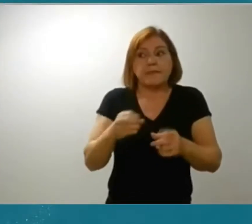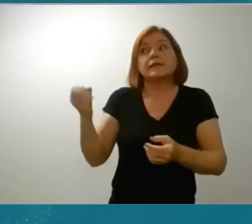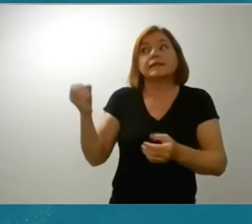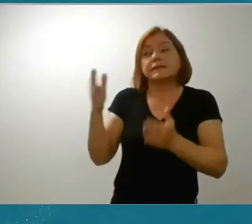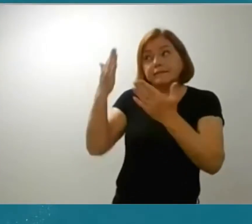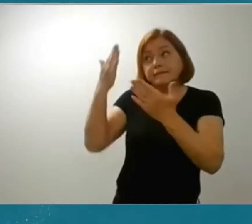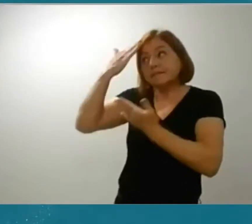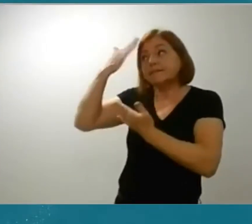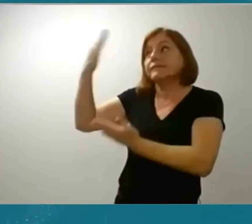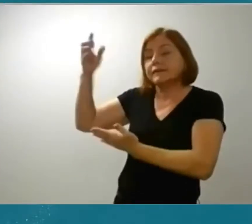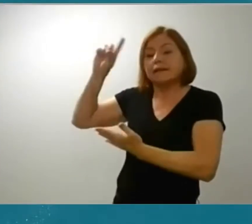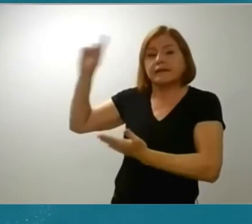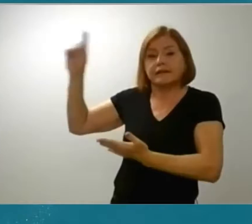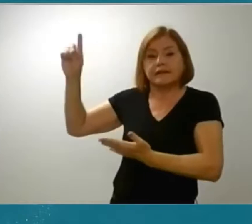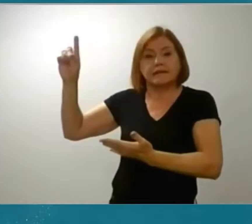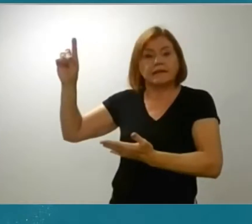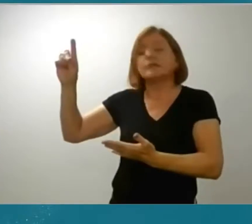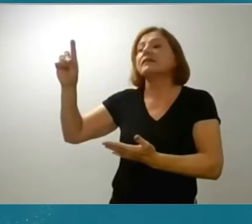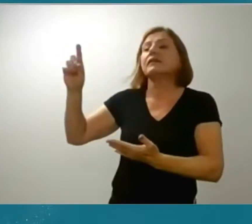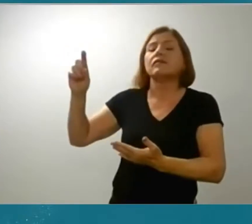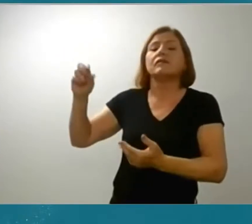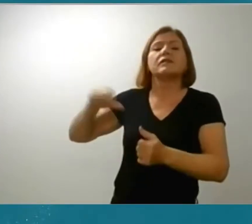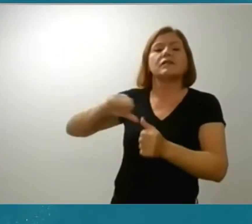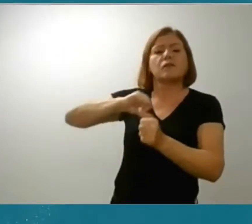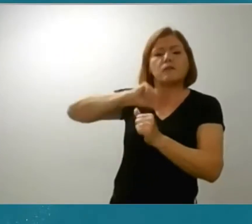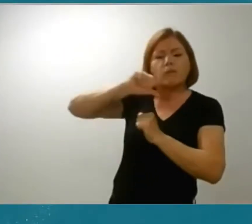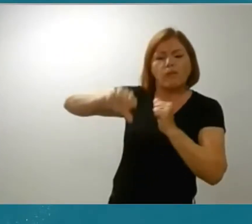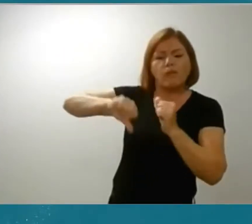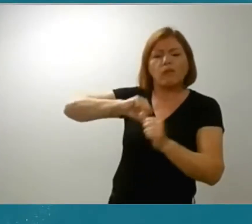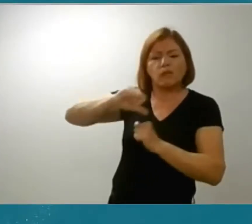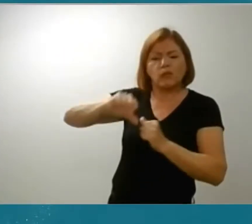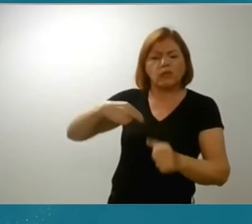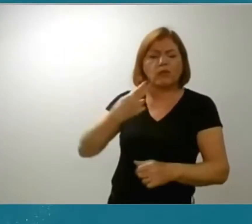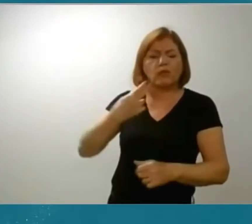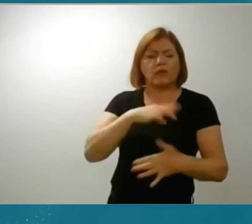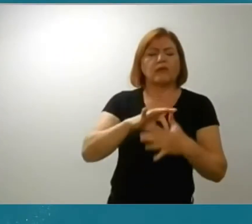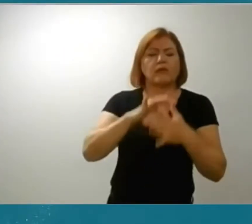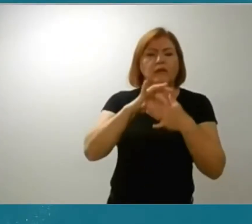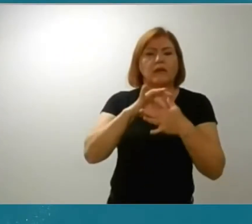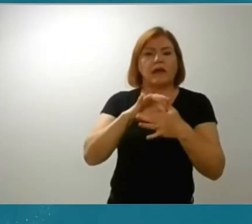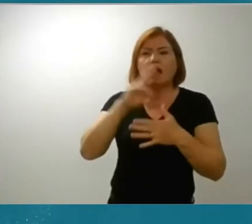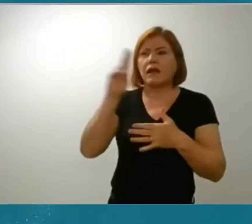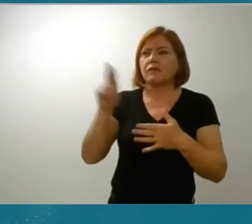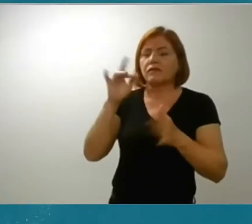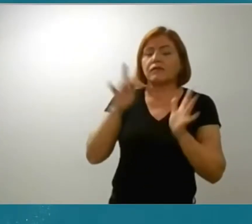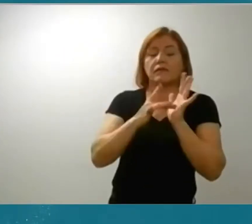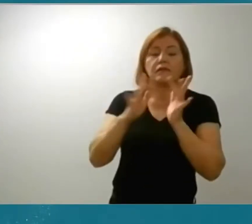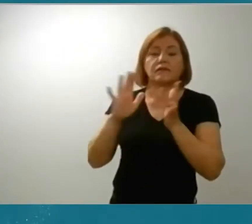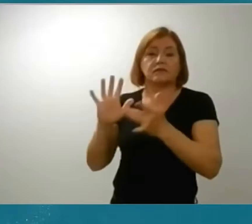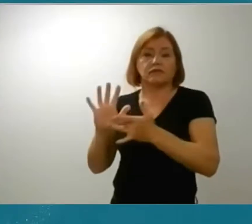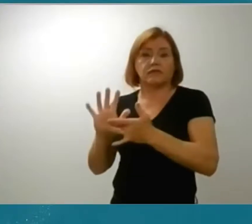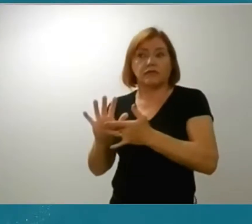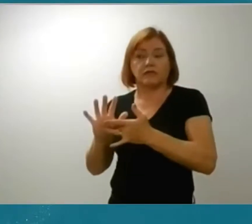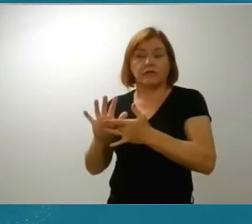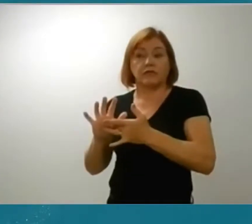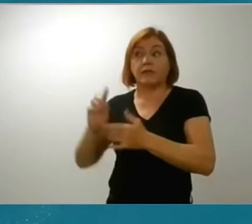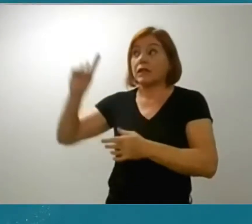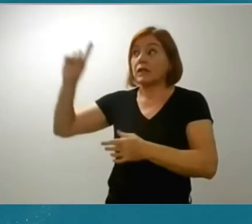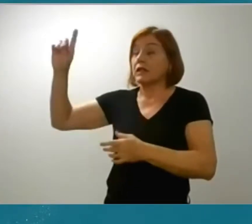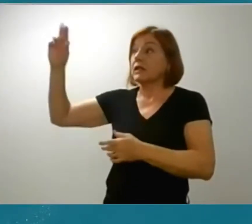de Jesus. De que maneira? Enviando o seu filho em semelhança de